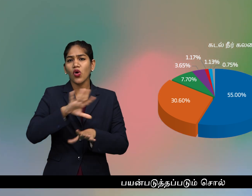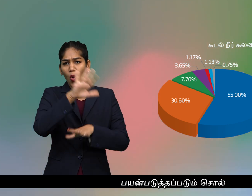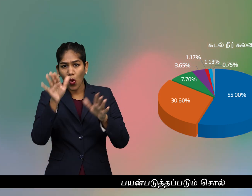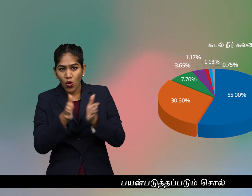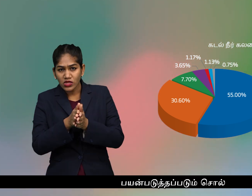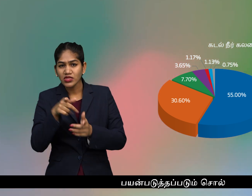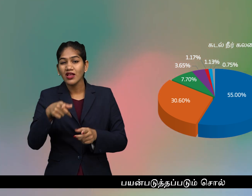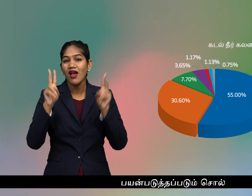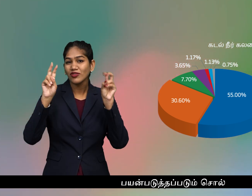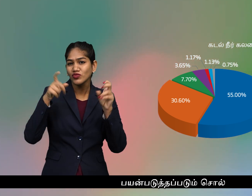சொல்.